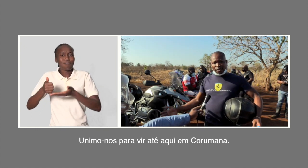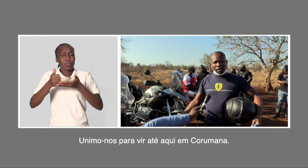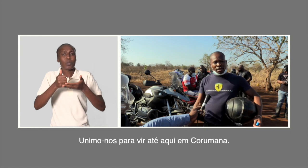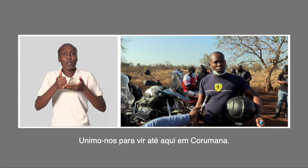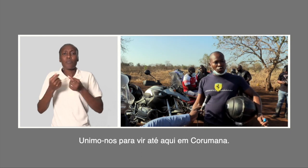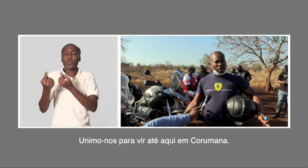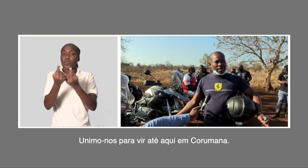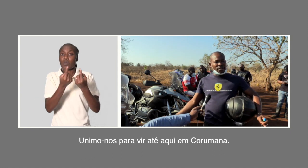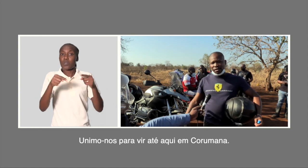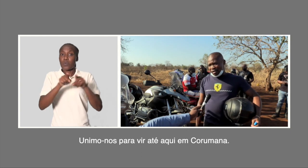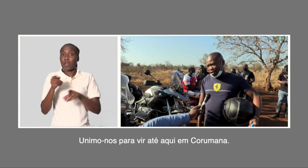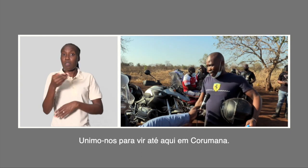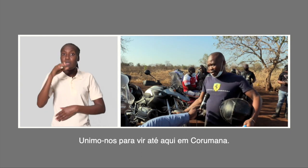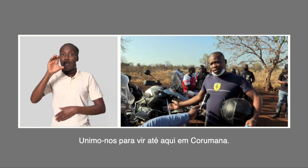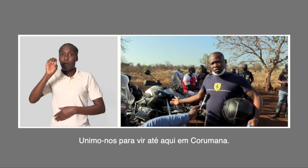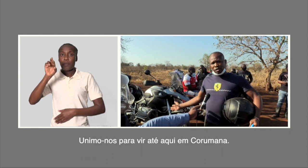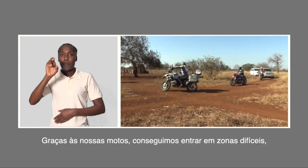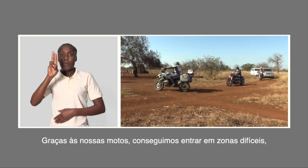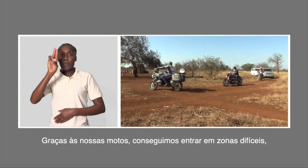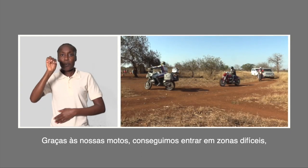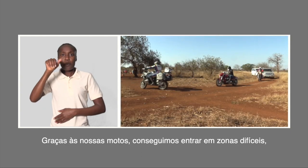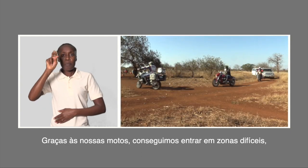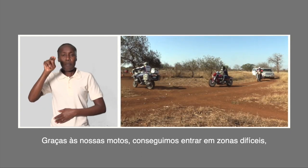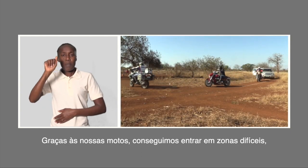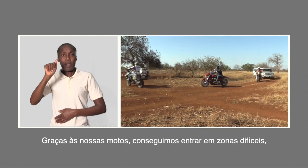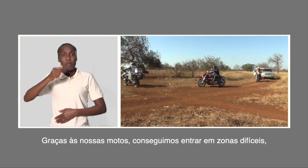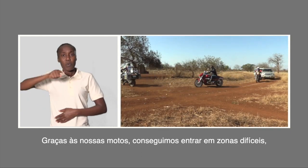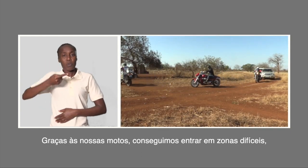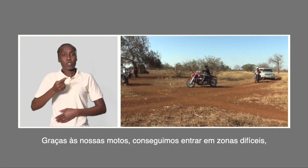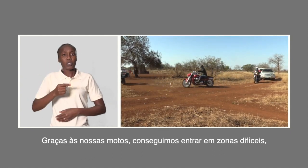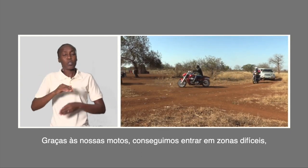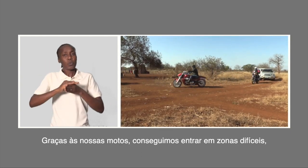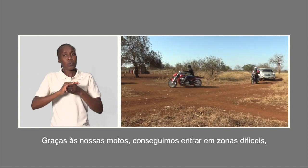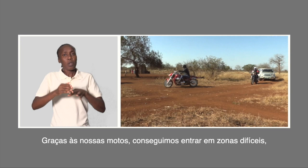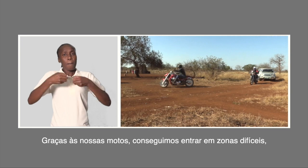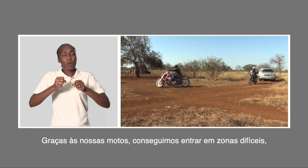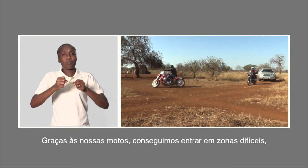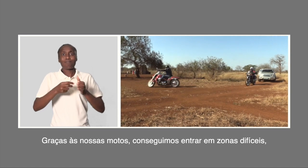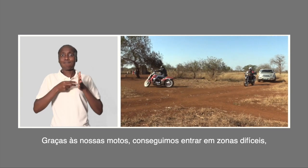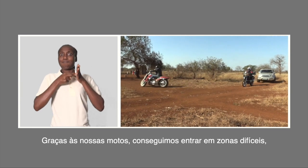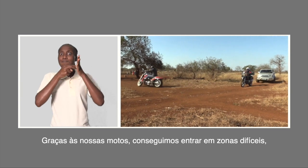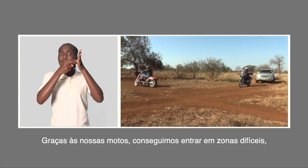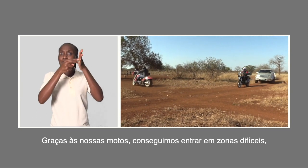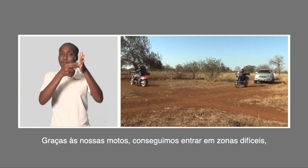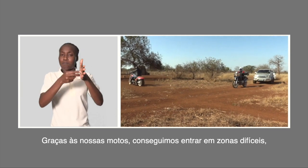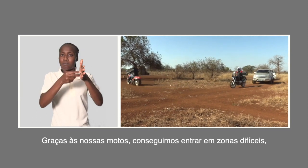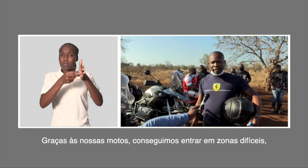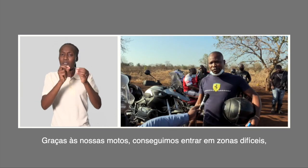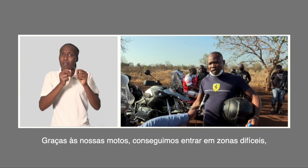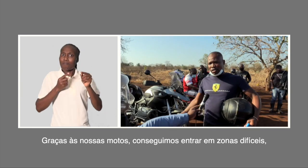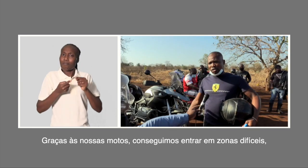como esta, que é Corumane. Graças às nossas motas, nós conseguimos evadir e entrar em